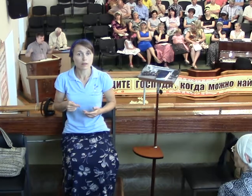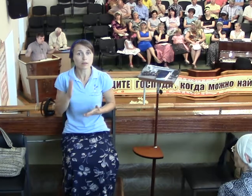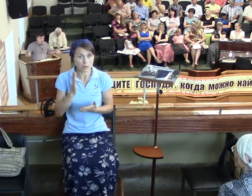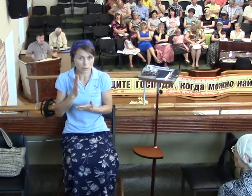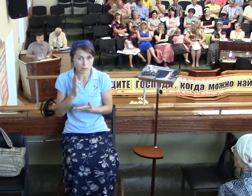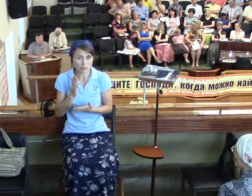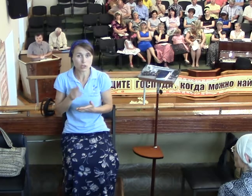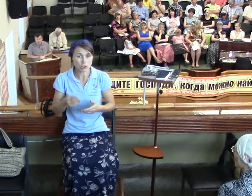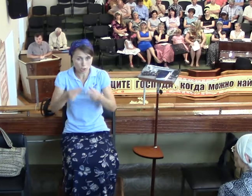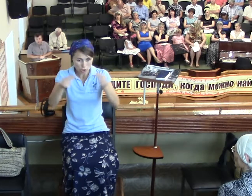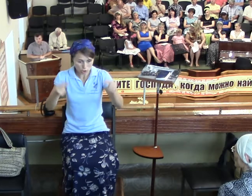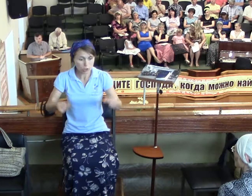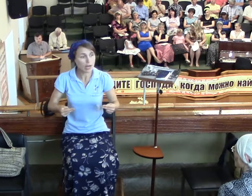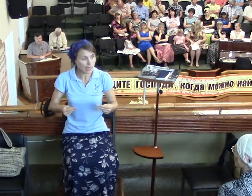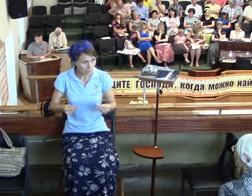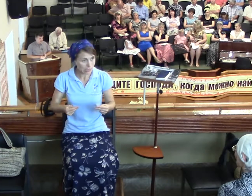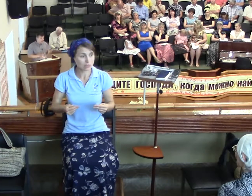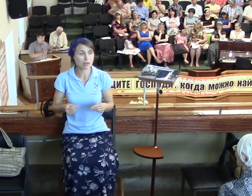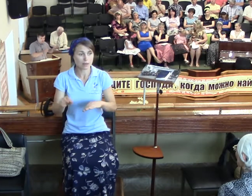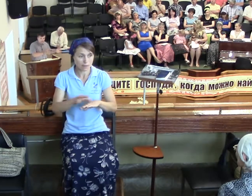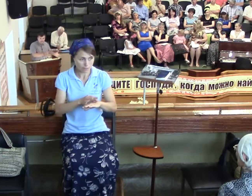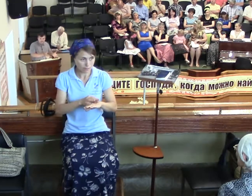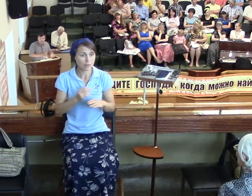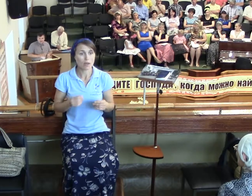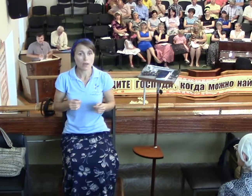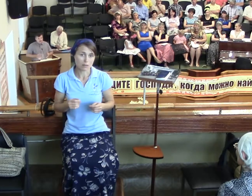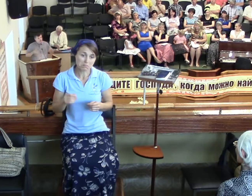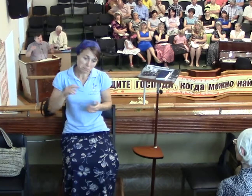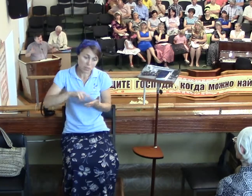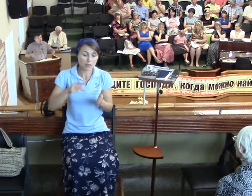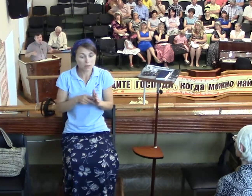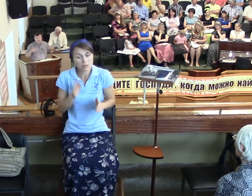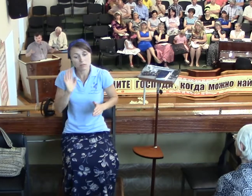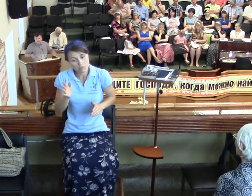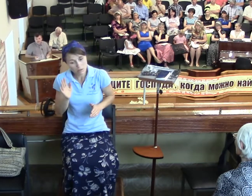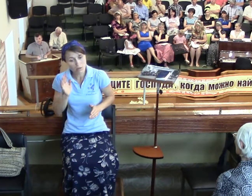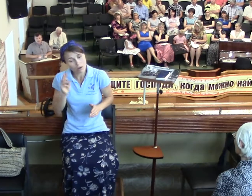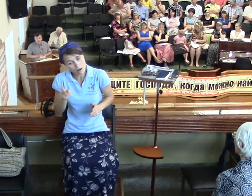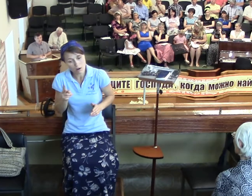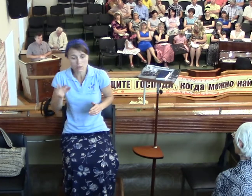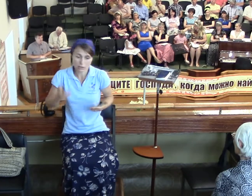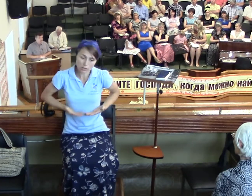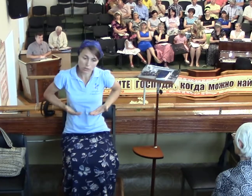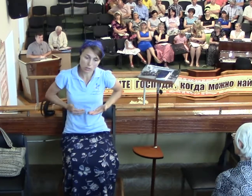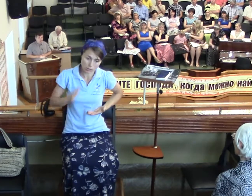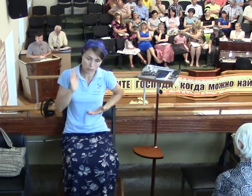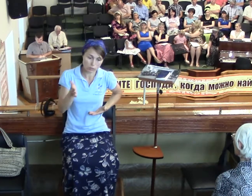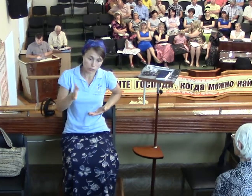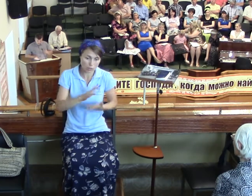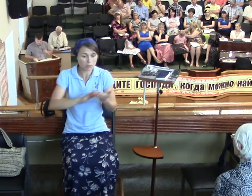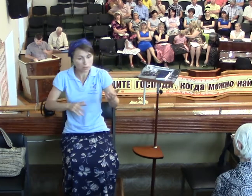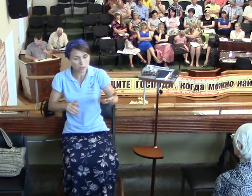также строят, может быть, свои планы на будущую жизнь, о том, какие у них будут дети, как их жизнь будет протекать. Но мы видим, проходит